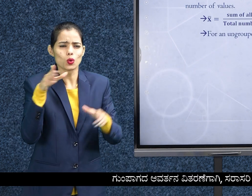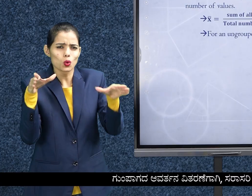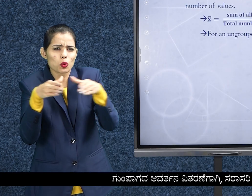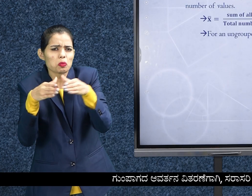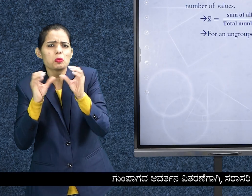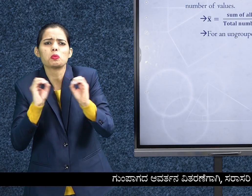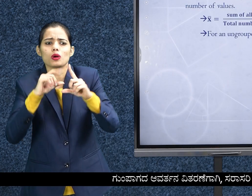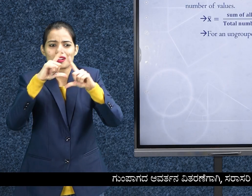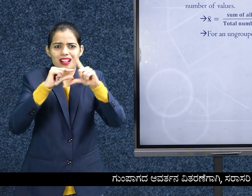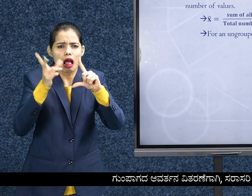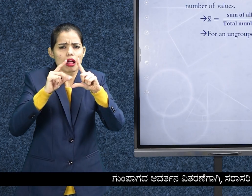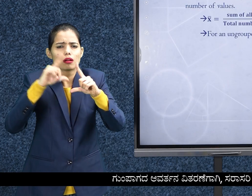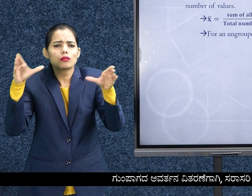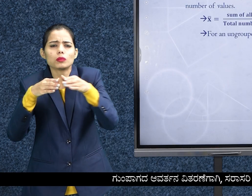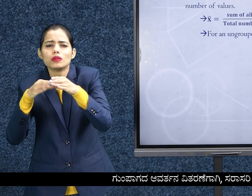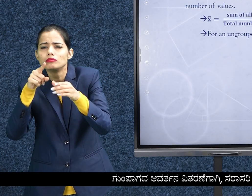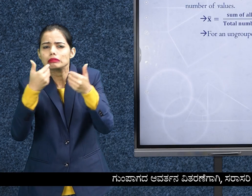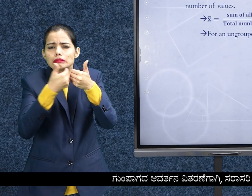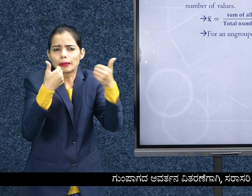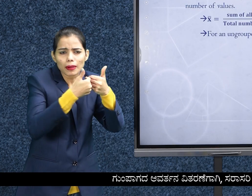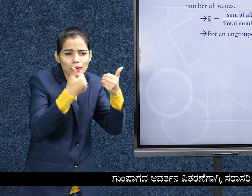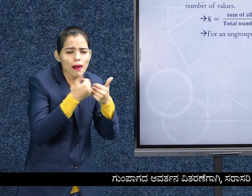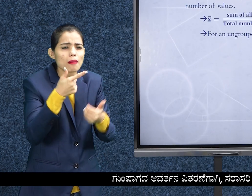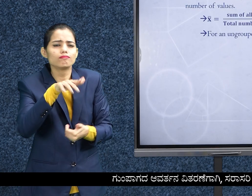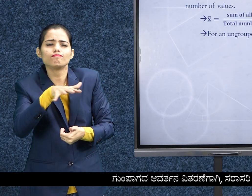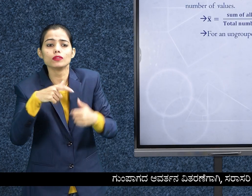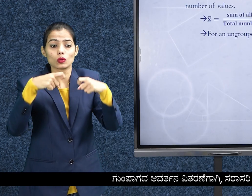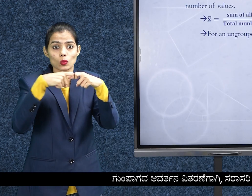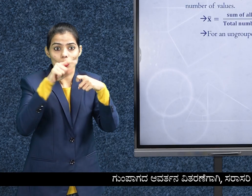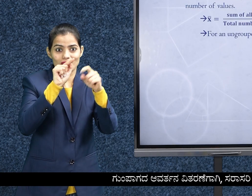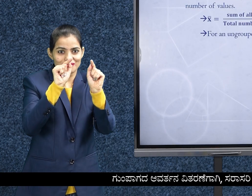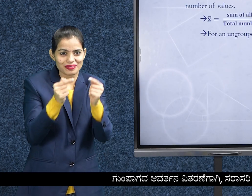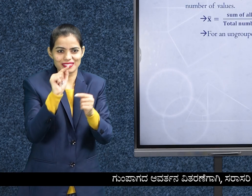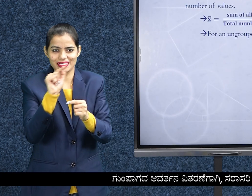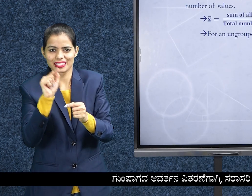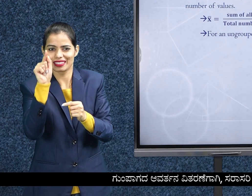ಗುಂಪಾಗದ ಆವರ್ತನ ವಿತರಣೆಗಾಗಿ ಸರಾಸರಿ ಆಫ್ x is equal to